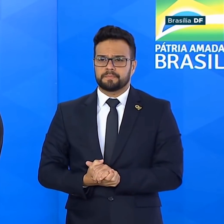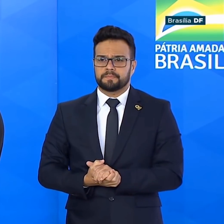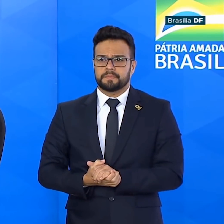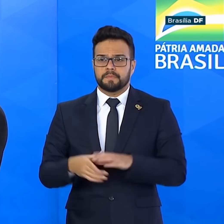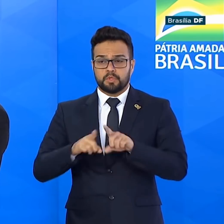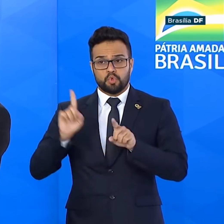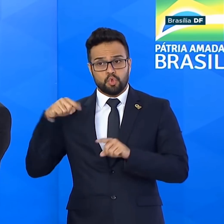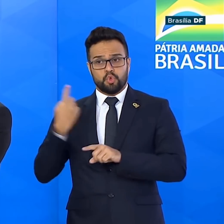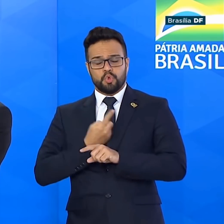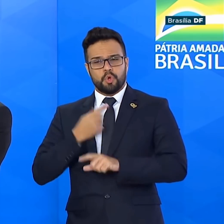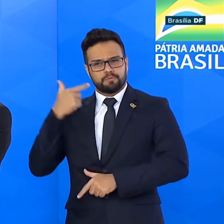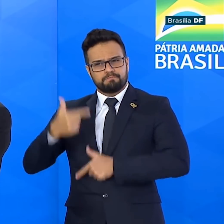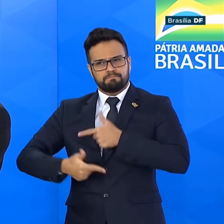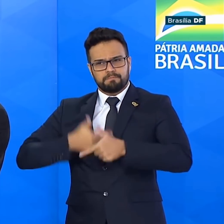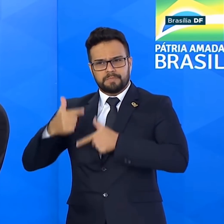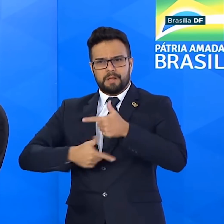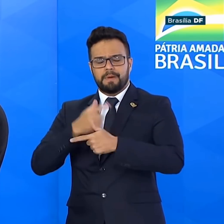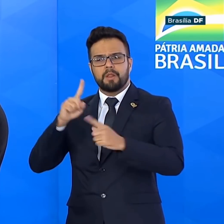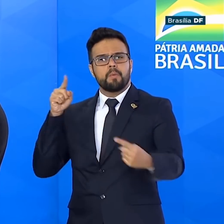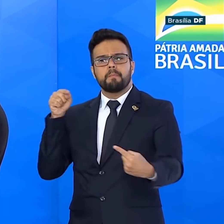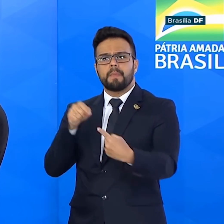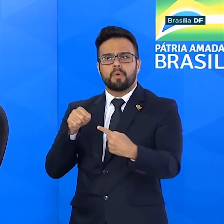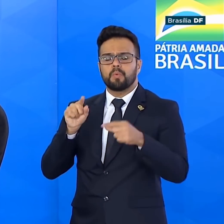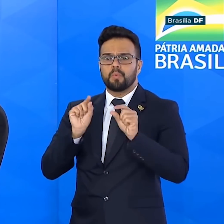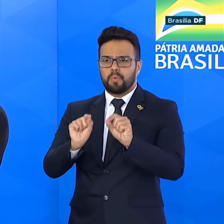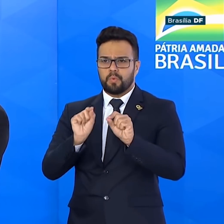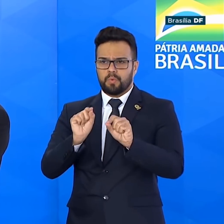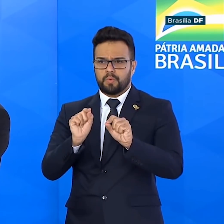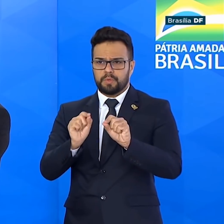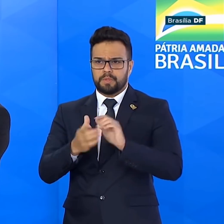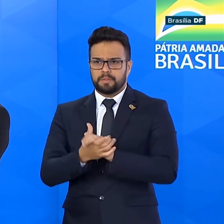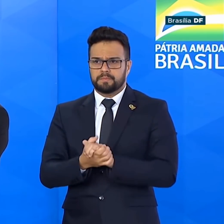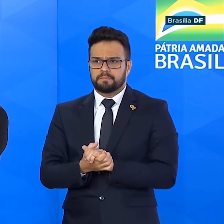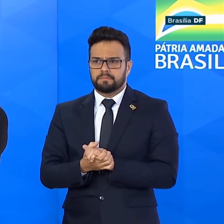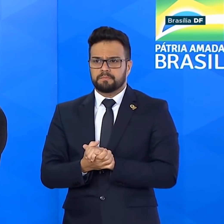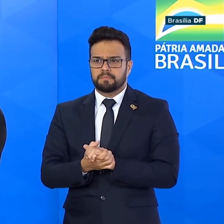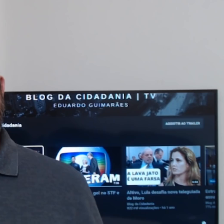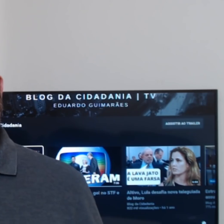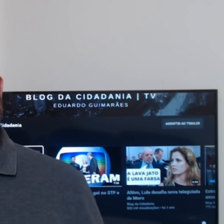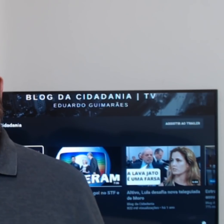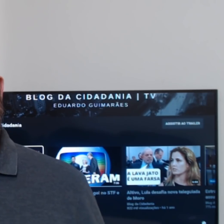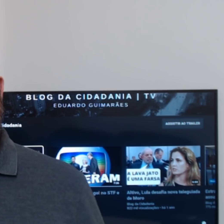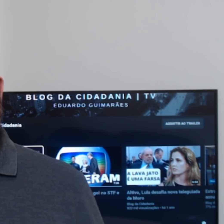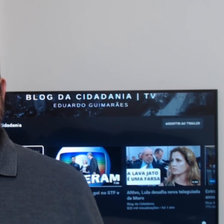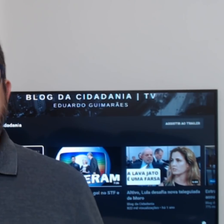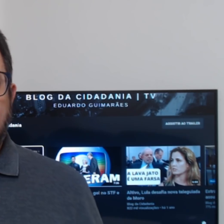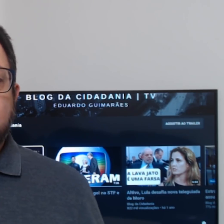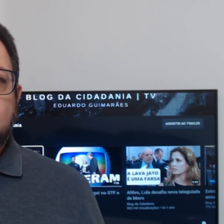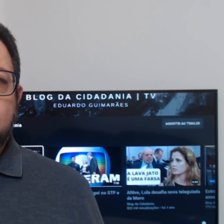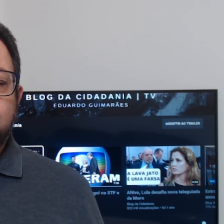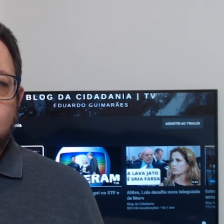Lava Jato-FBI, como se afigura, é basicamente ilegal. Minha